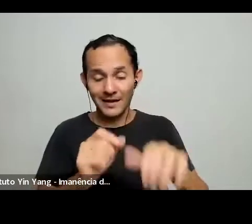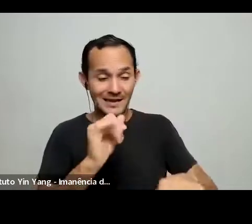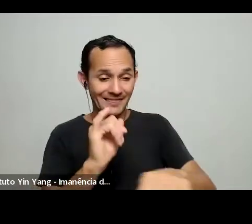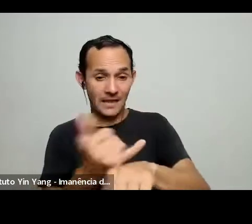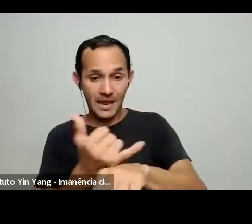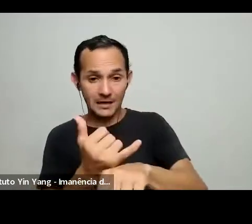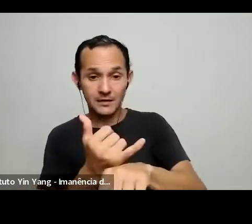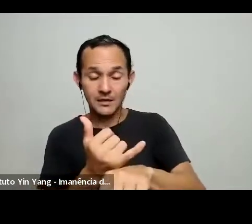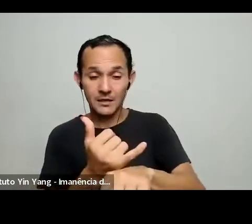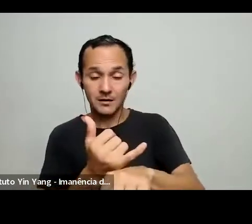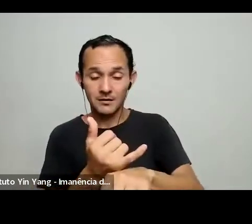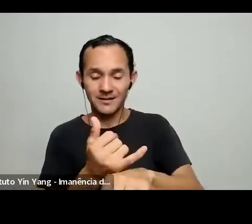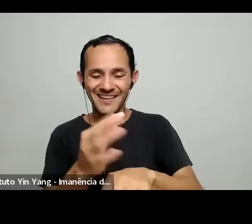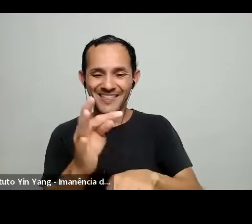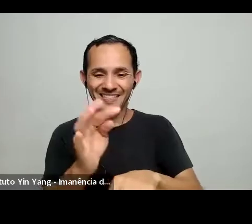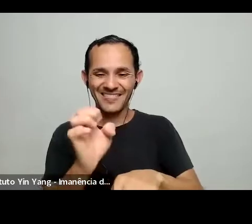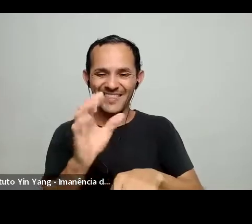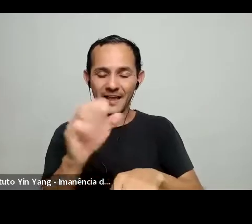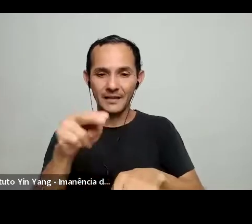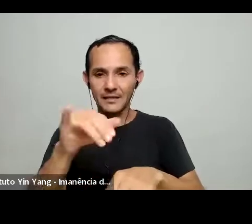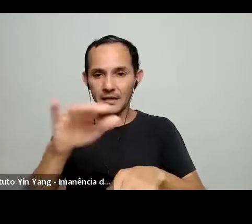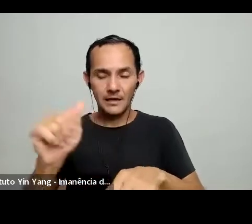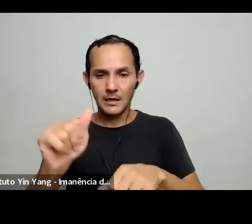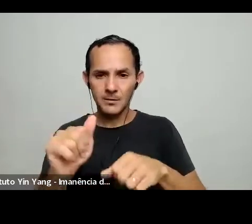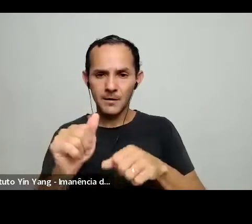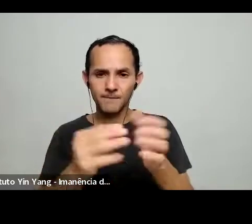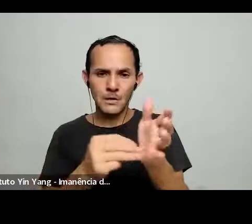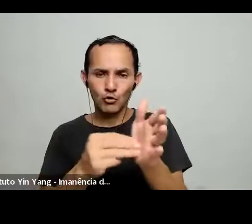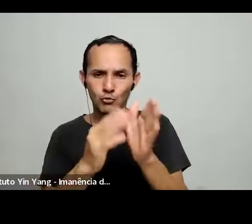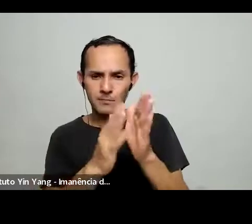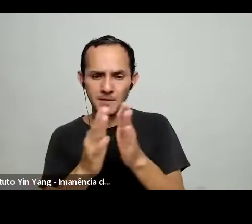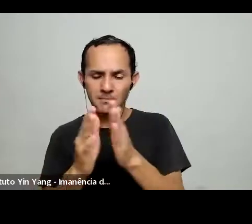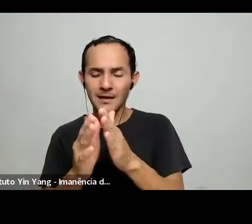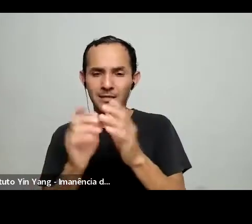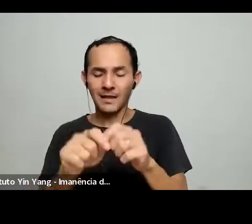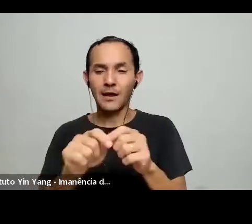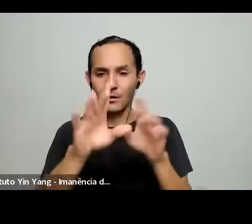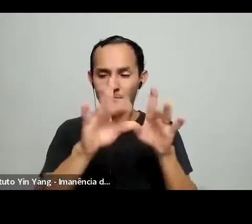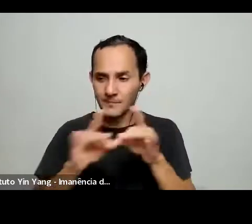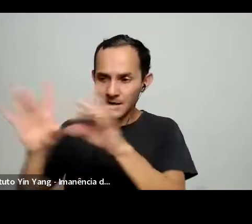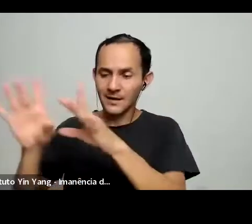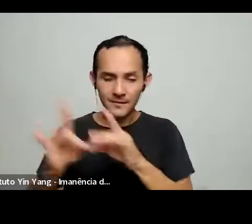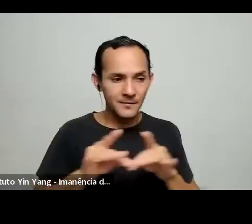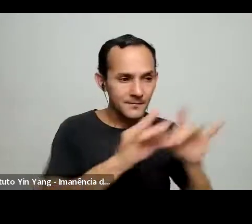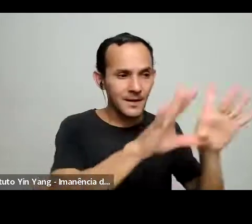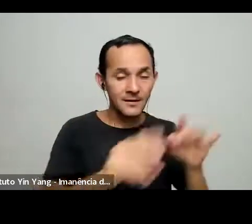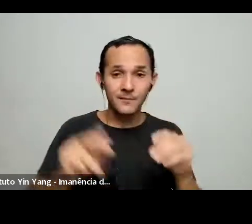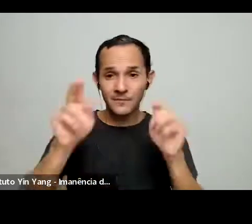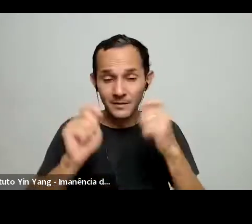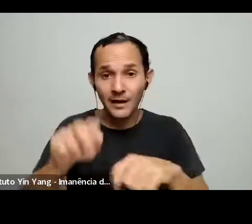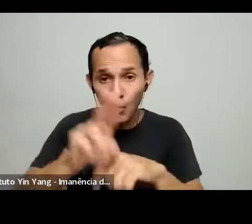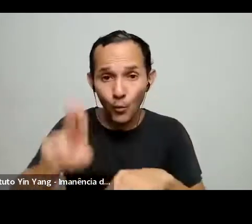é suficientemente sistematizada e que ela é reprodutível, que a gente consegue aplicar ela